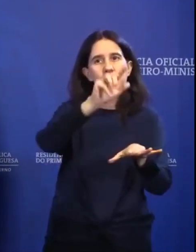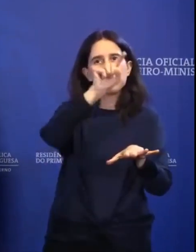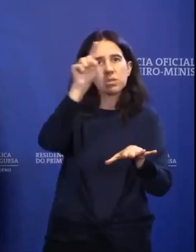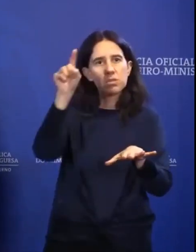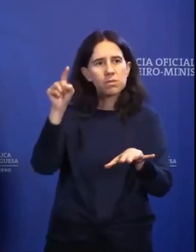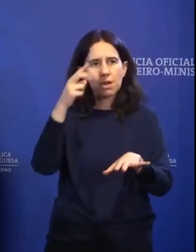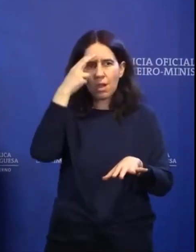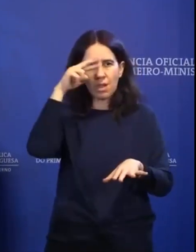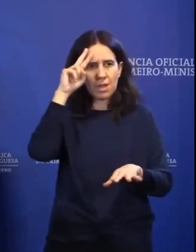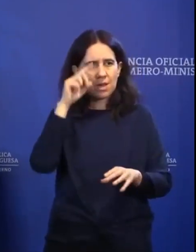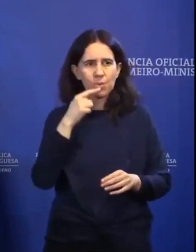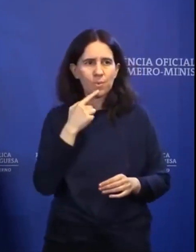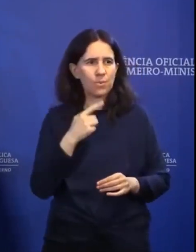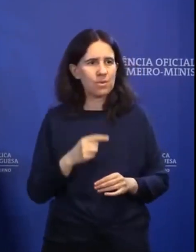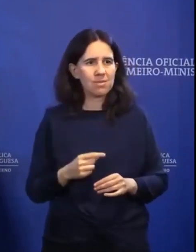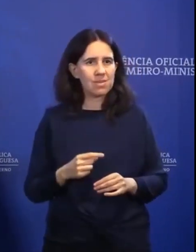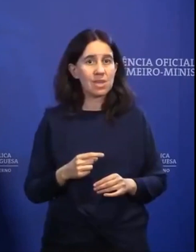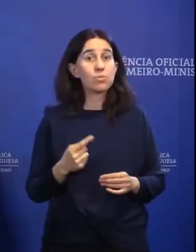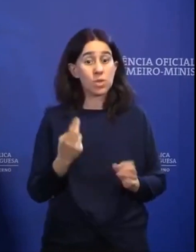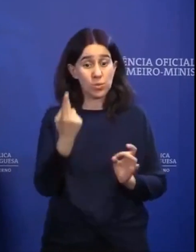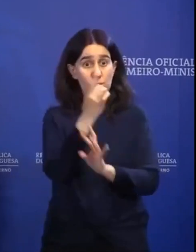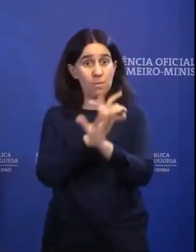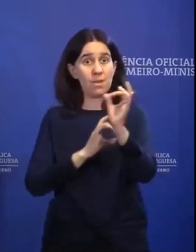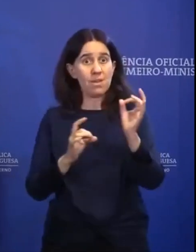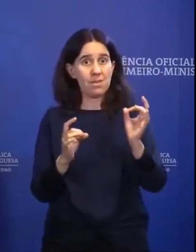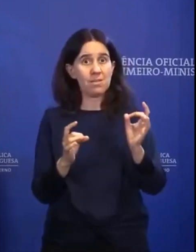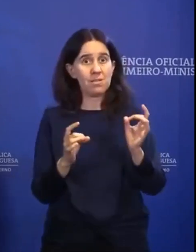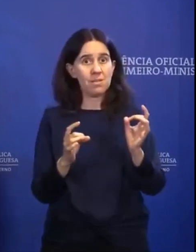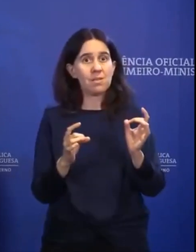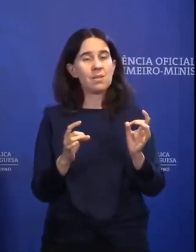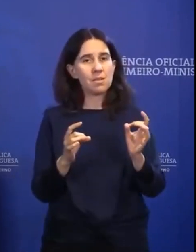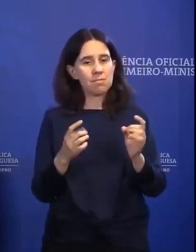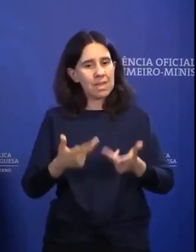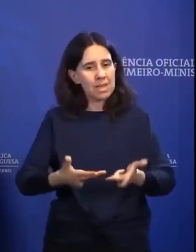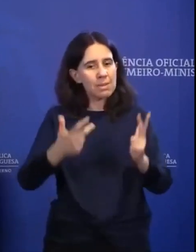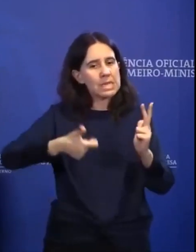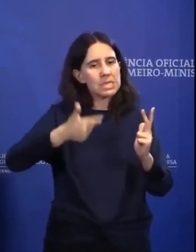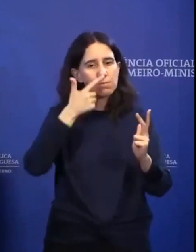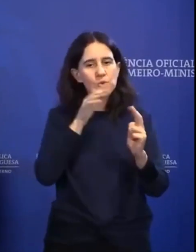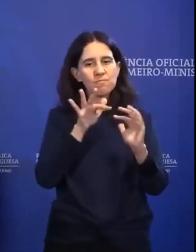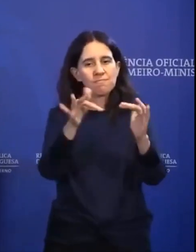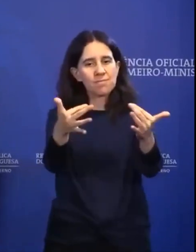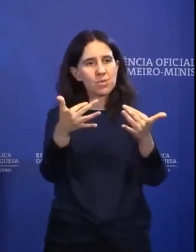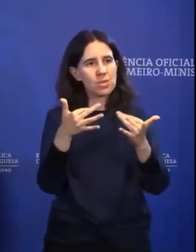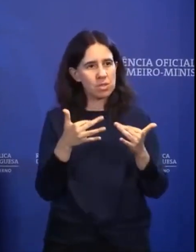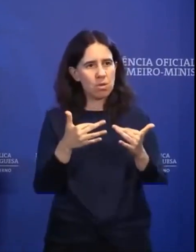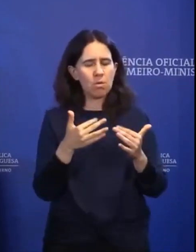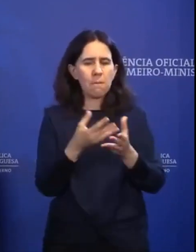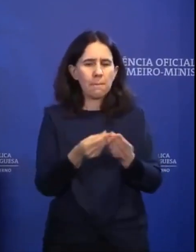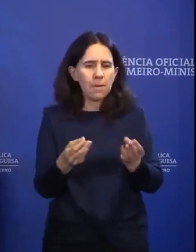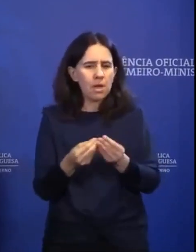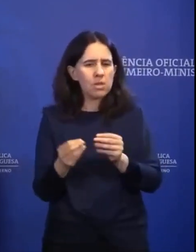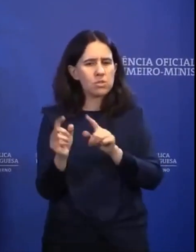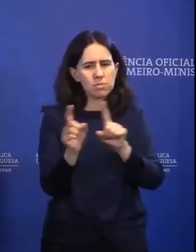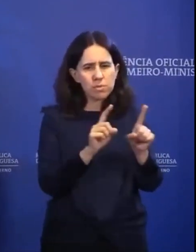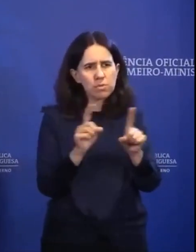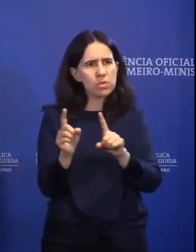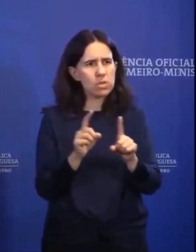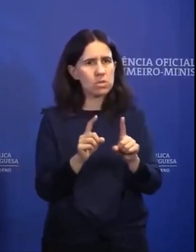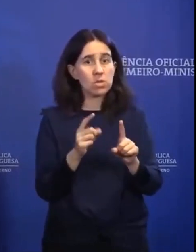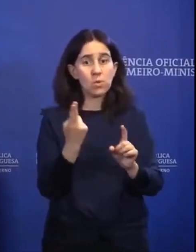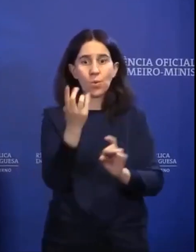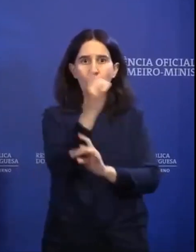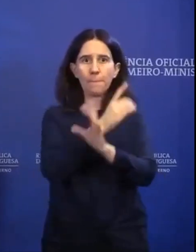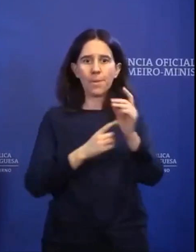nos outros países está muito enganado porque numa união europeia que a senhora liberdade circulação de pessoas e de bens e mercadorias